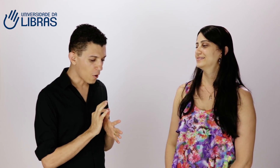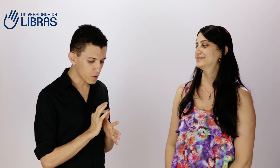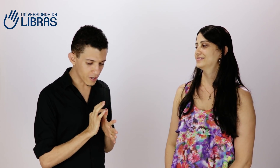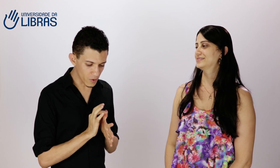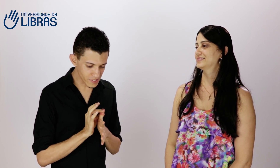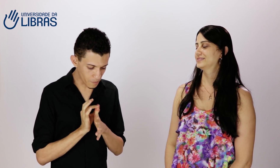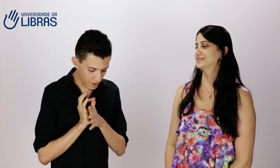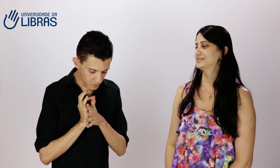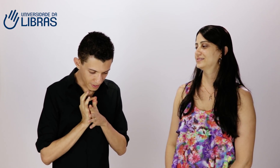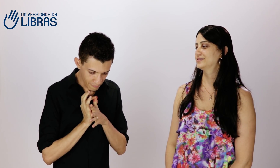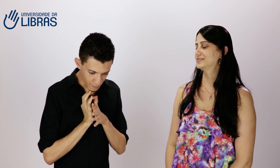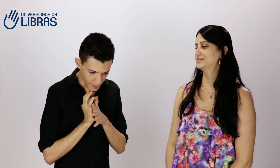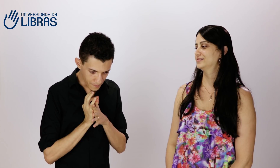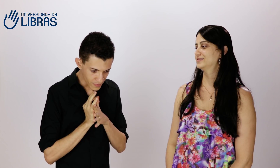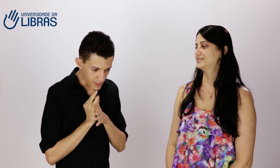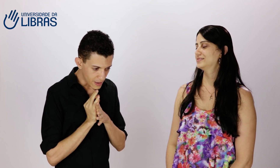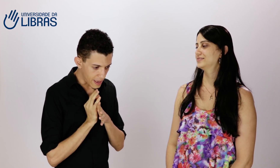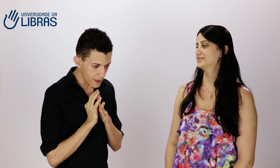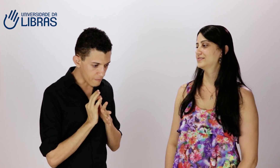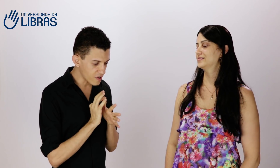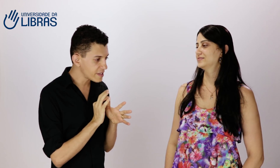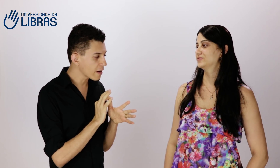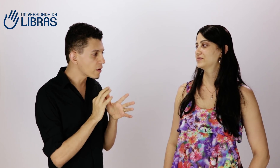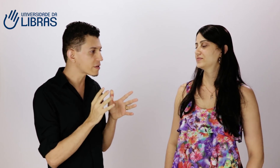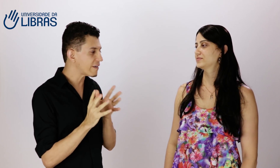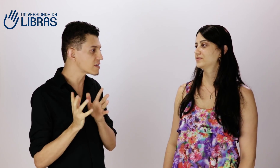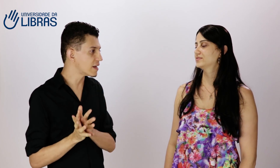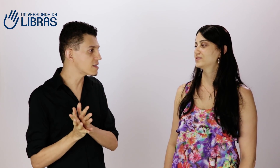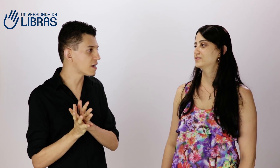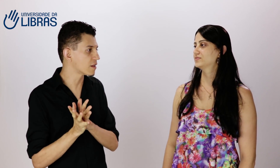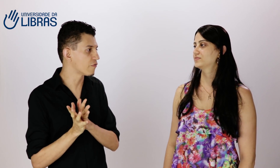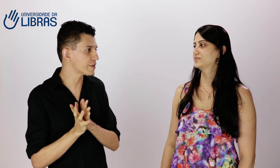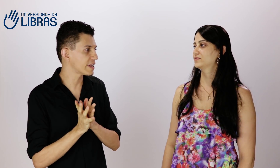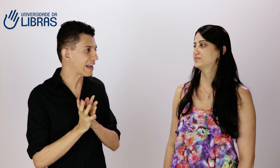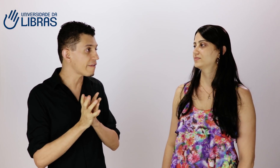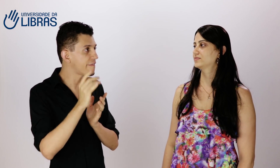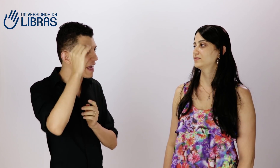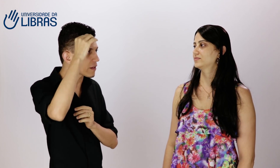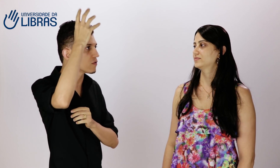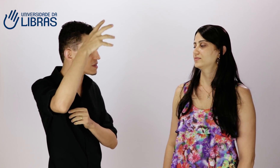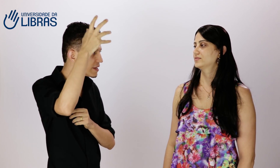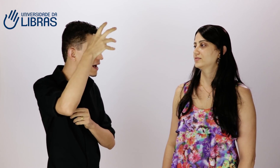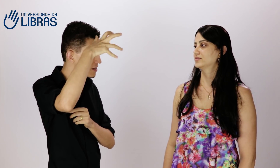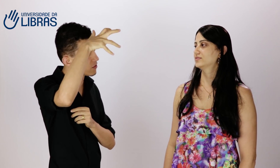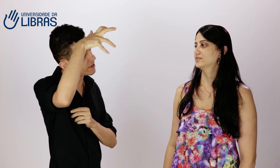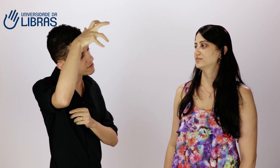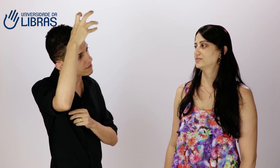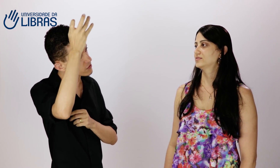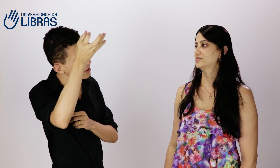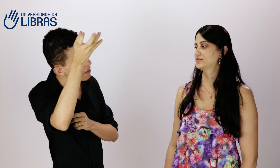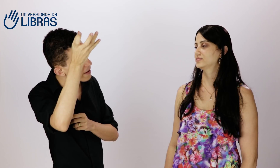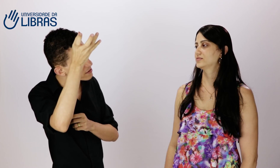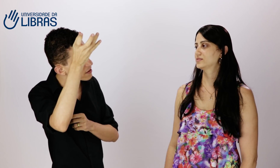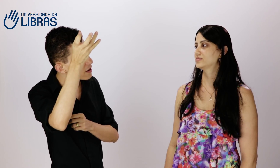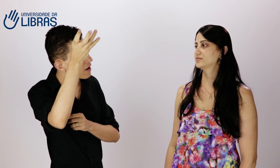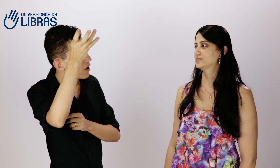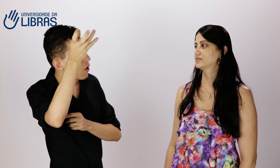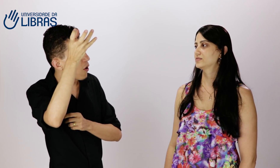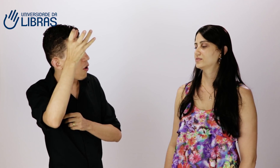Outra coisa que eu perguntei foi, você, quando eu estava sinalizando, você estava vendo os sinais acontecendo na sua cabeça ou